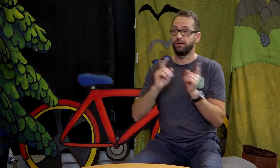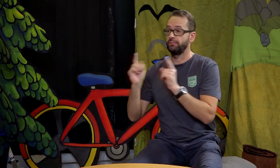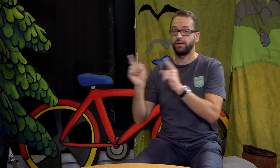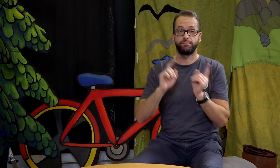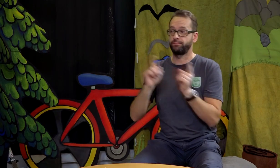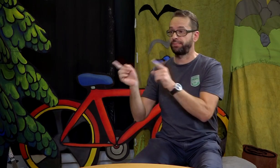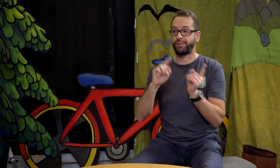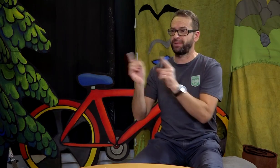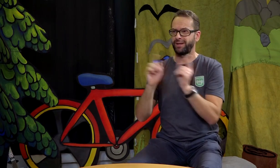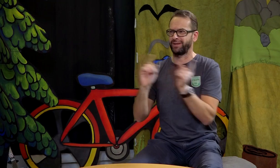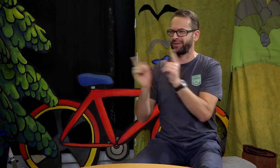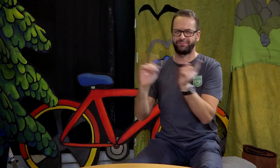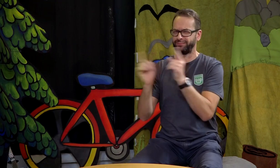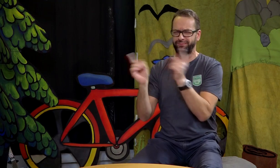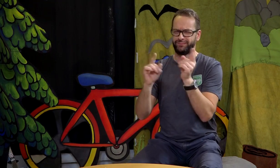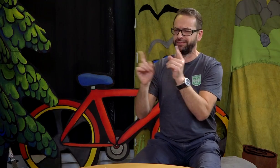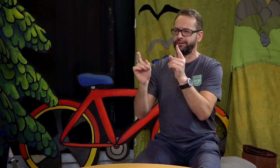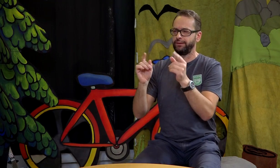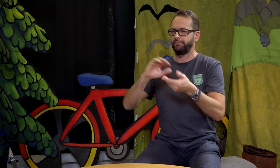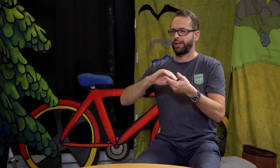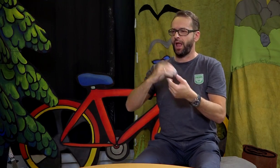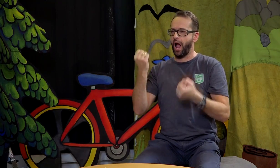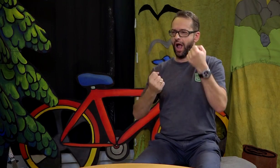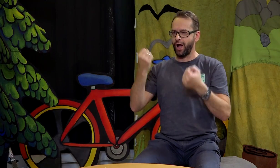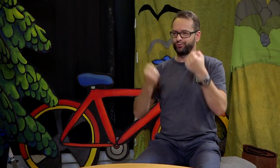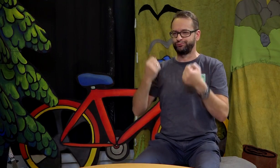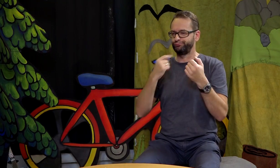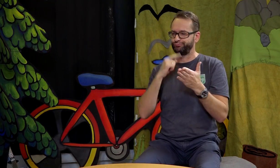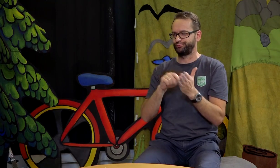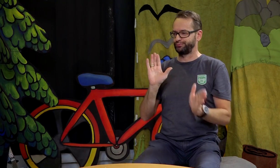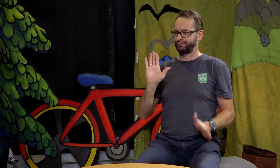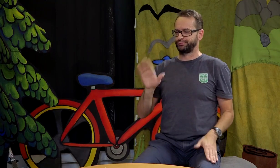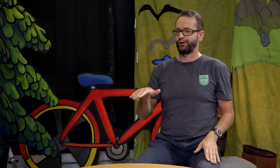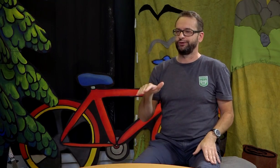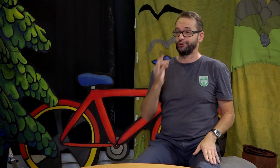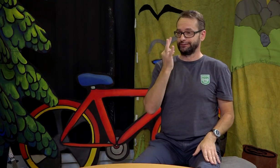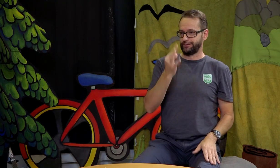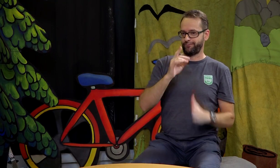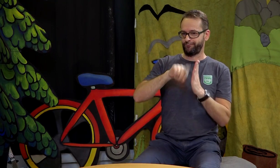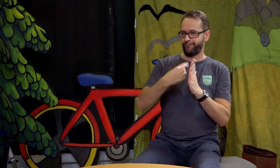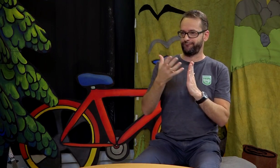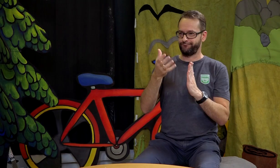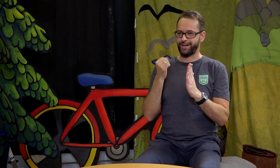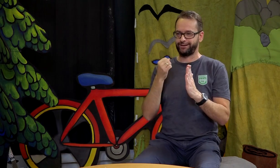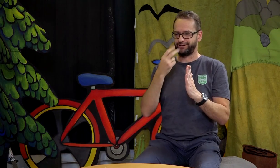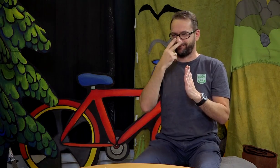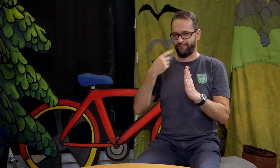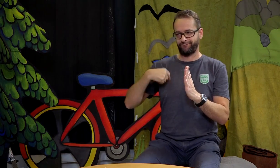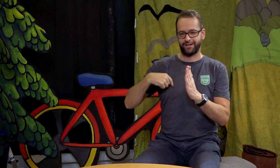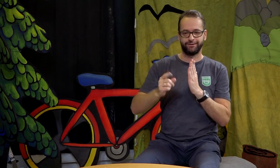tempo nopeutua tällä tavalla näin oikein nopeaksi. Sitä voi verrata autolla ajamiseen, että ajaa vaikka 80 tunnissa ja